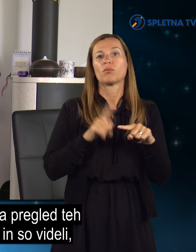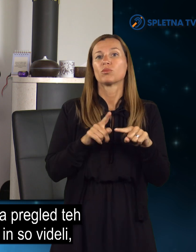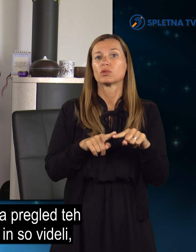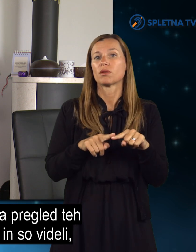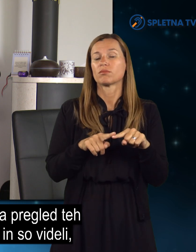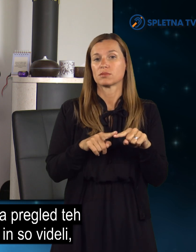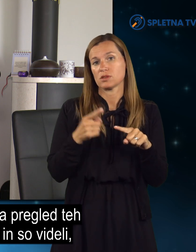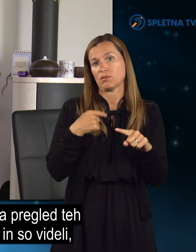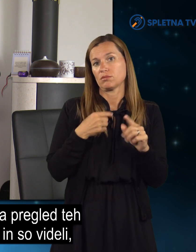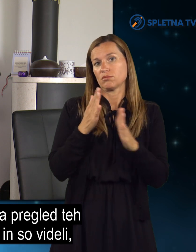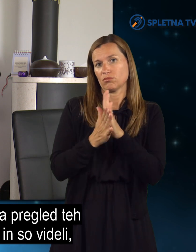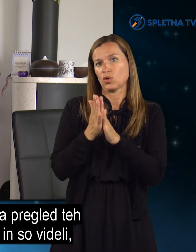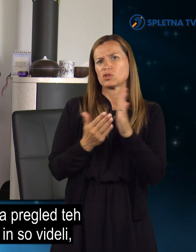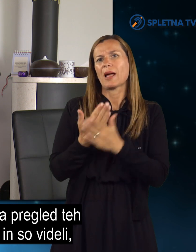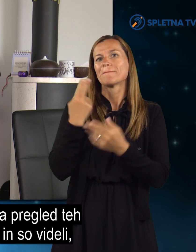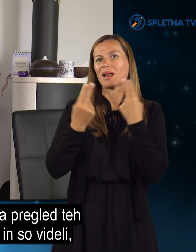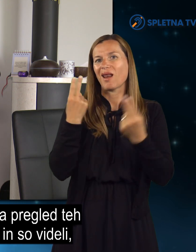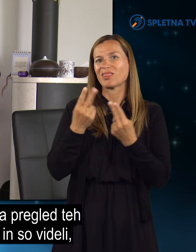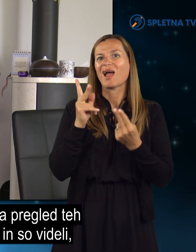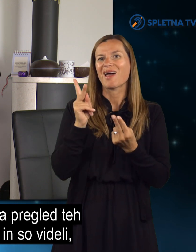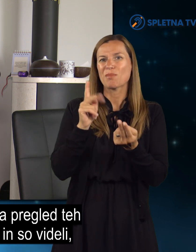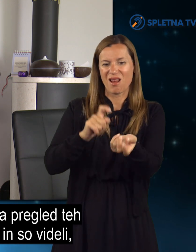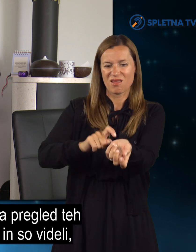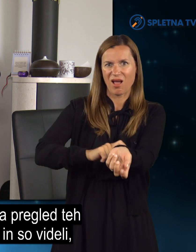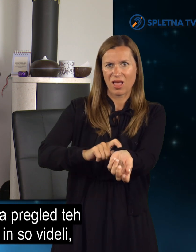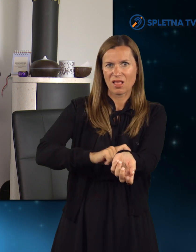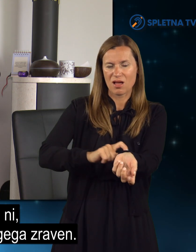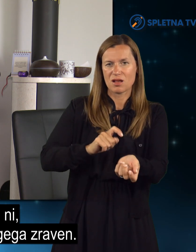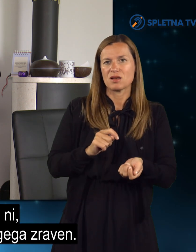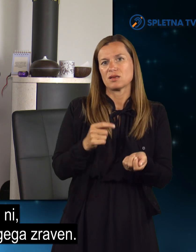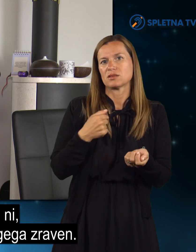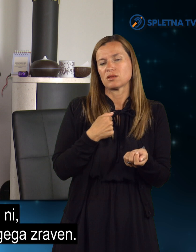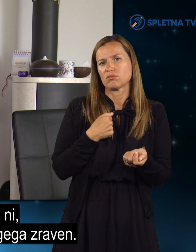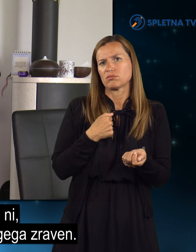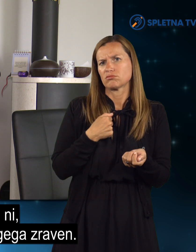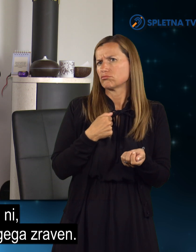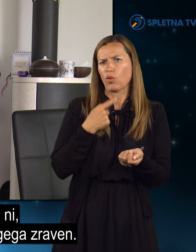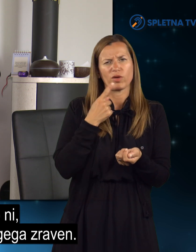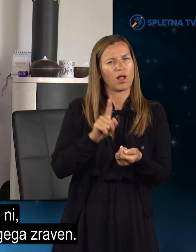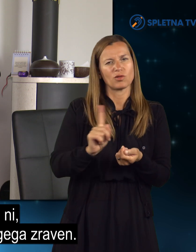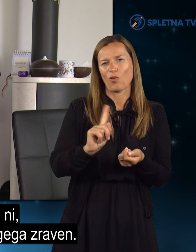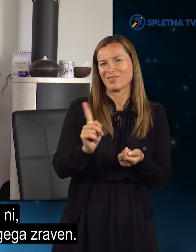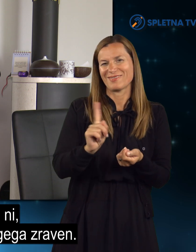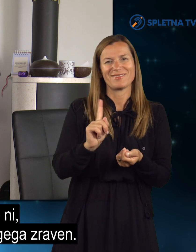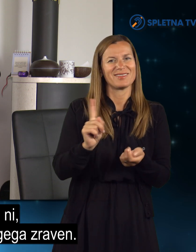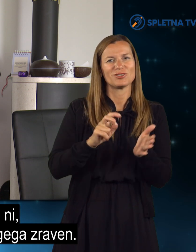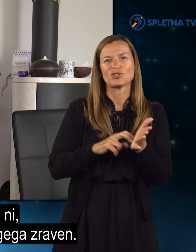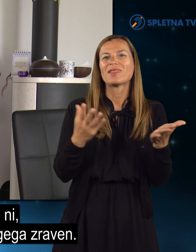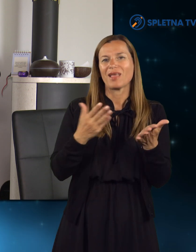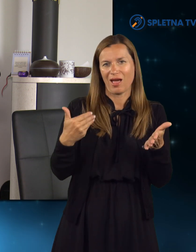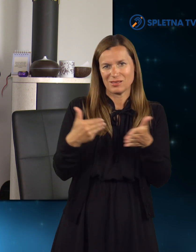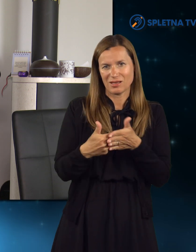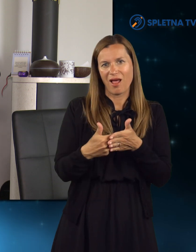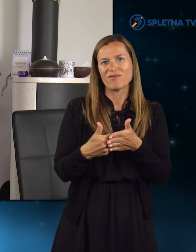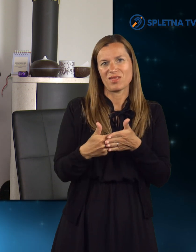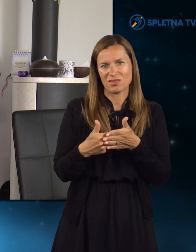pregled teh krpalnih kanalov in so videli, da pač to ni, da je še nekaj drugega zraven.